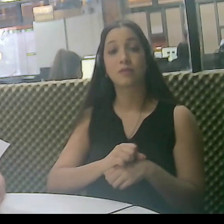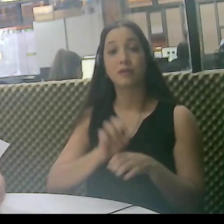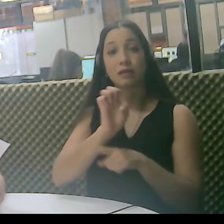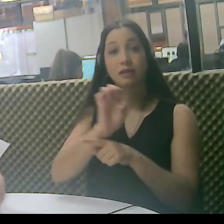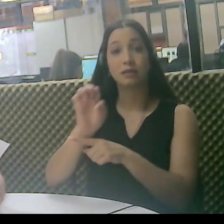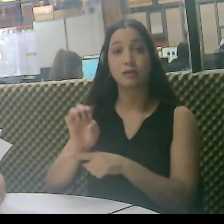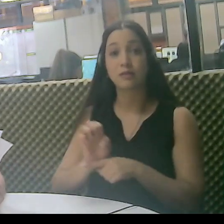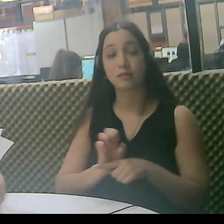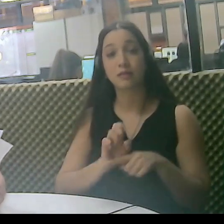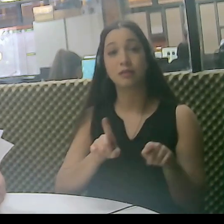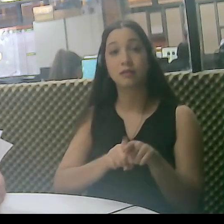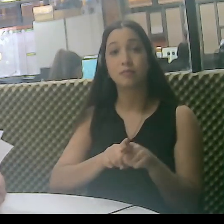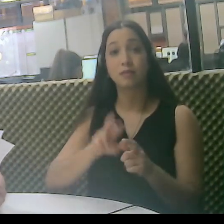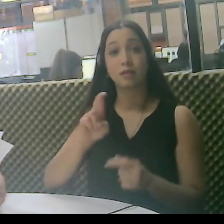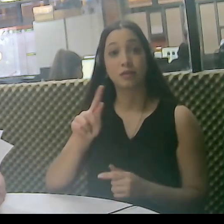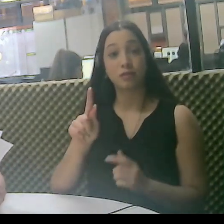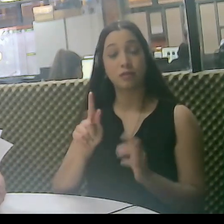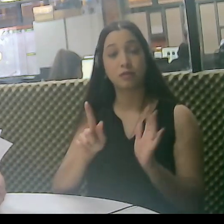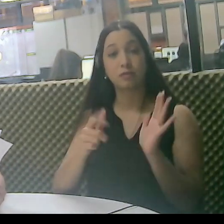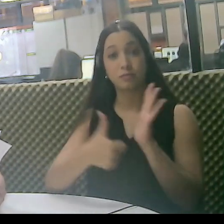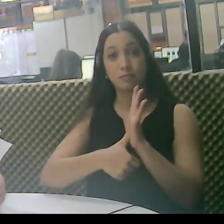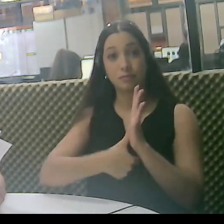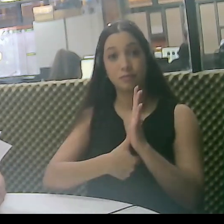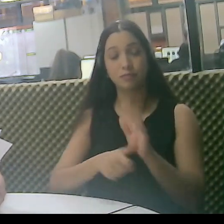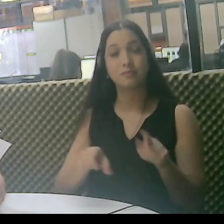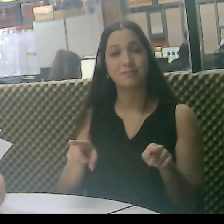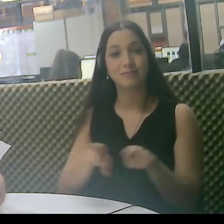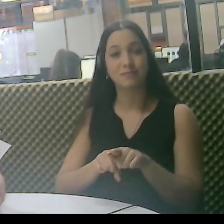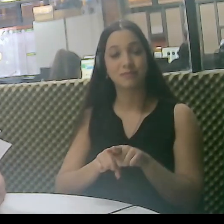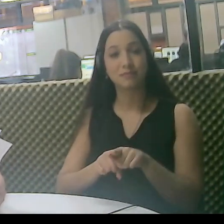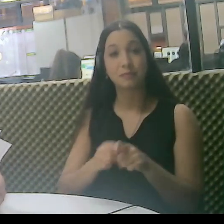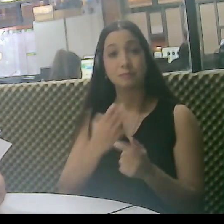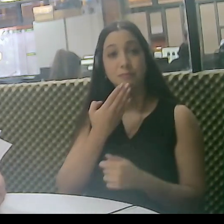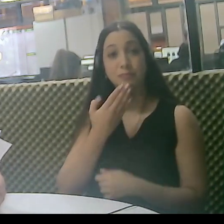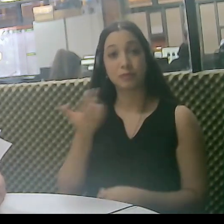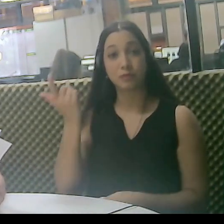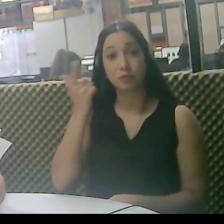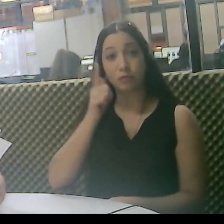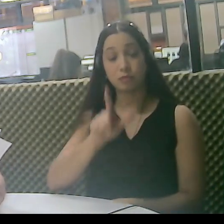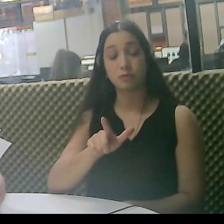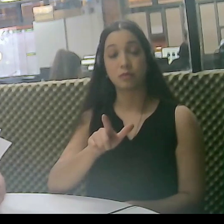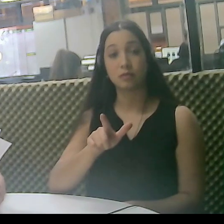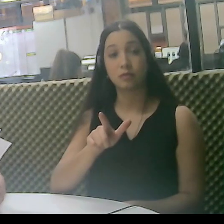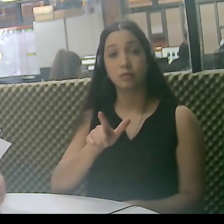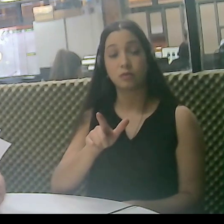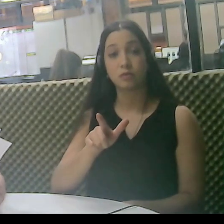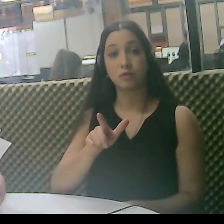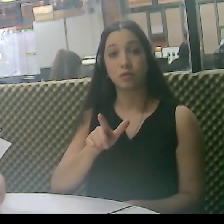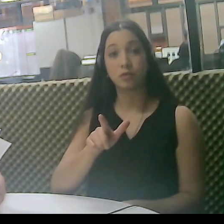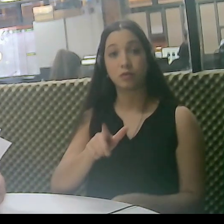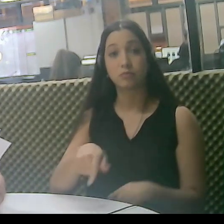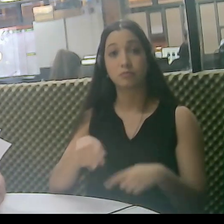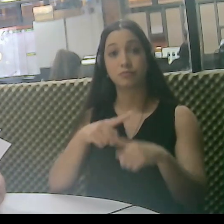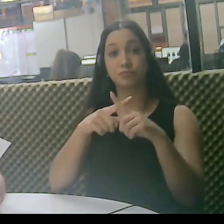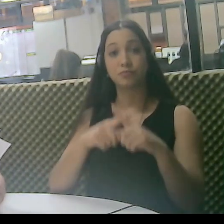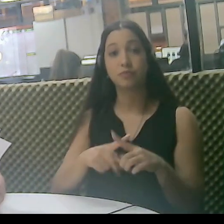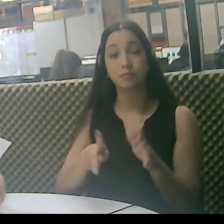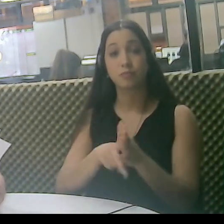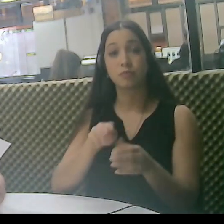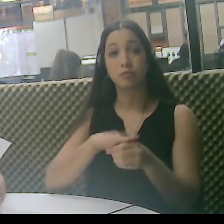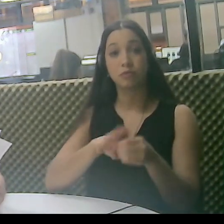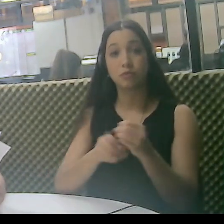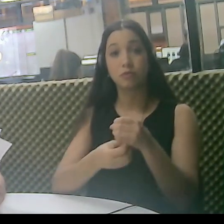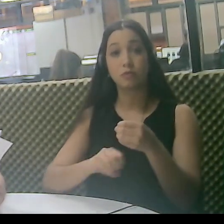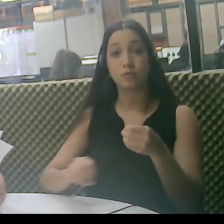para o registro geral, que é o RG. Também tem, você pode pedir por meio desse serviço a isenção da tarifa de esgoto e a água